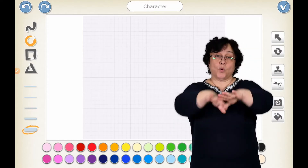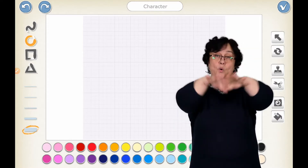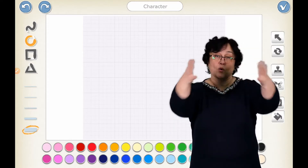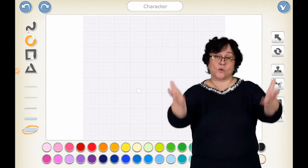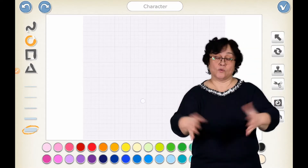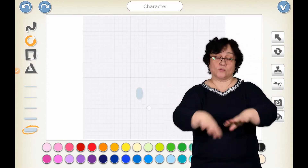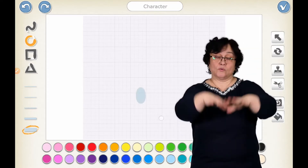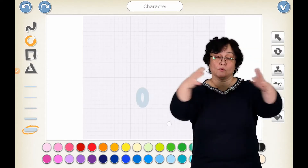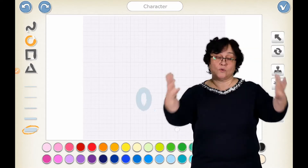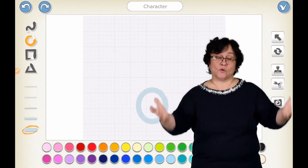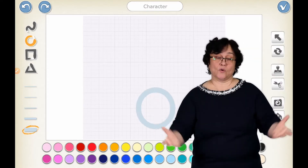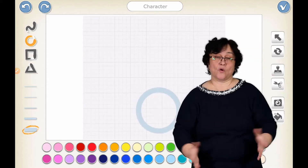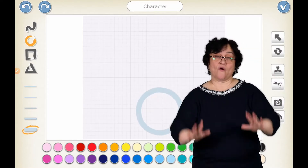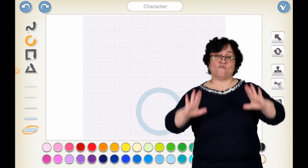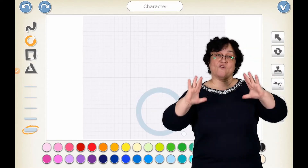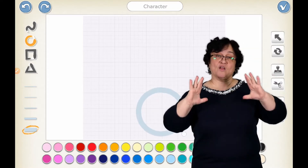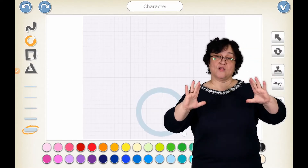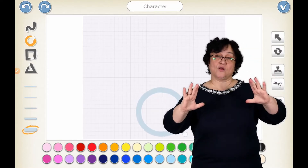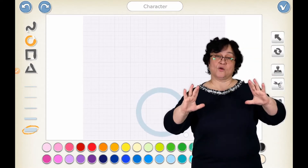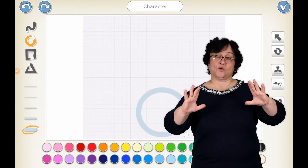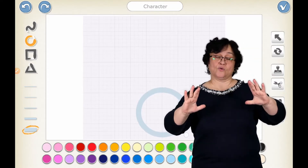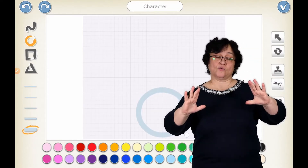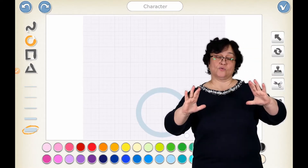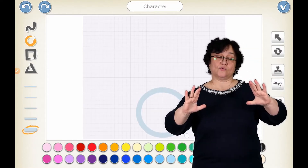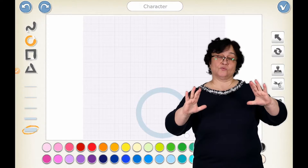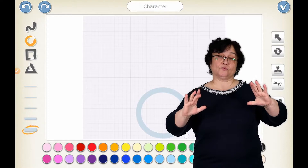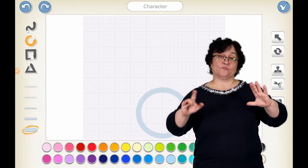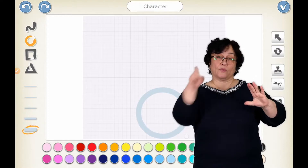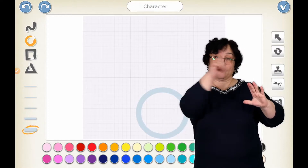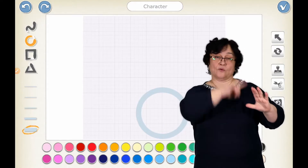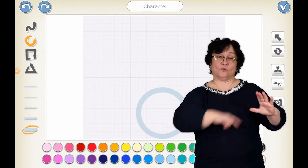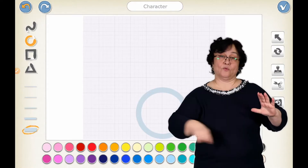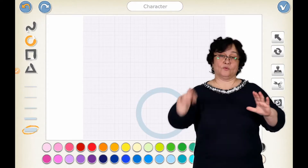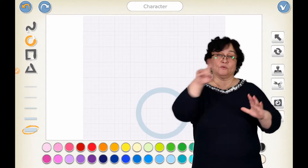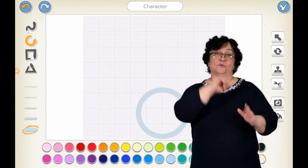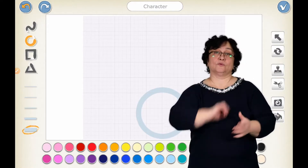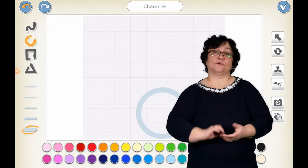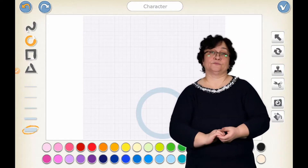кульок. Беремо одну велику кульку.